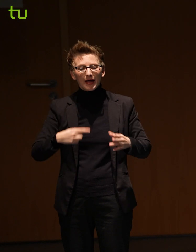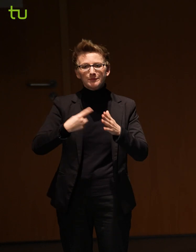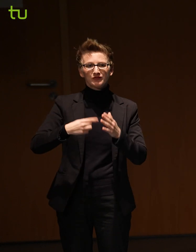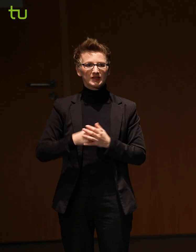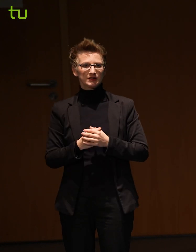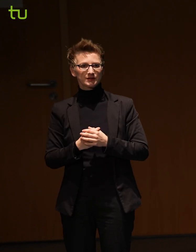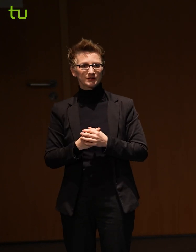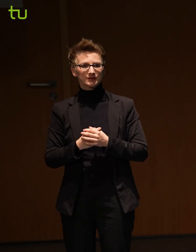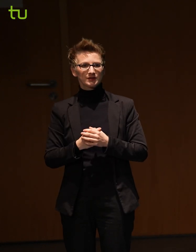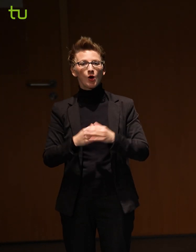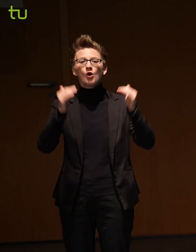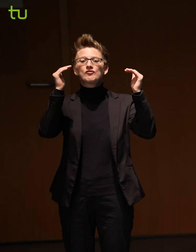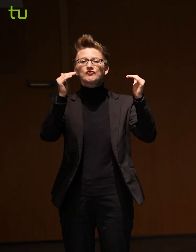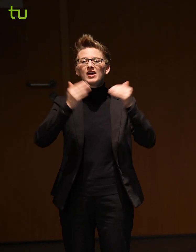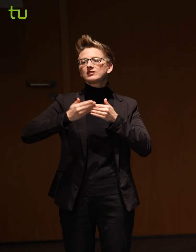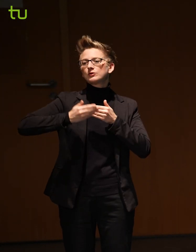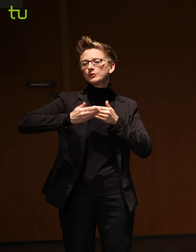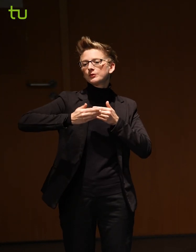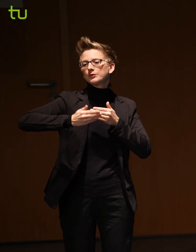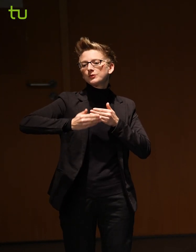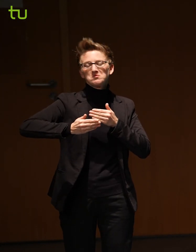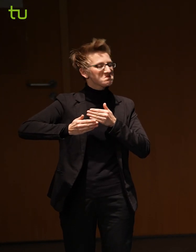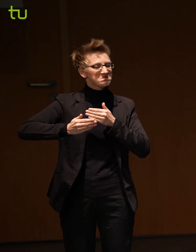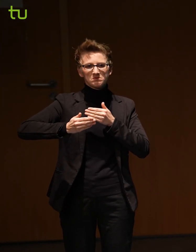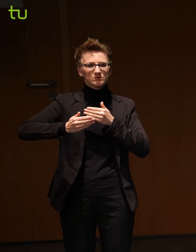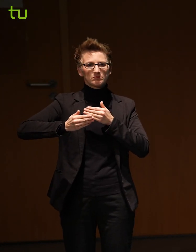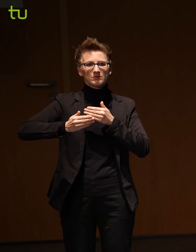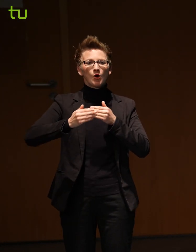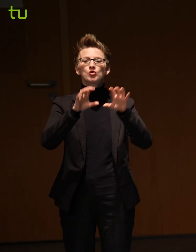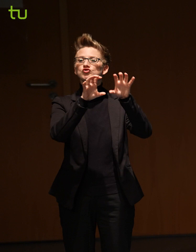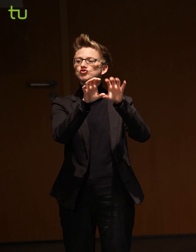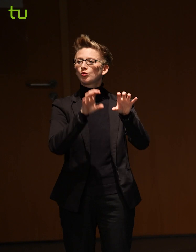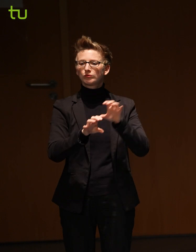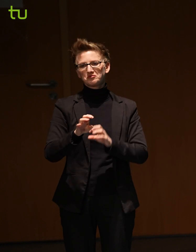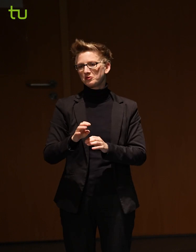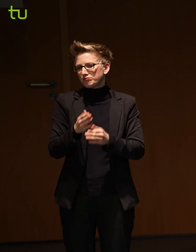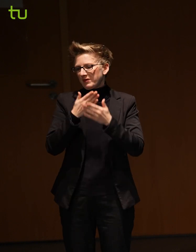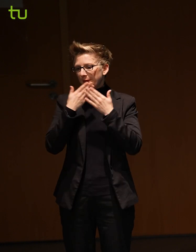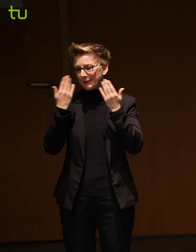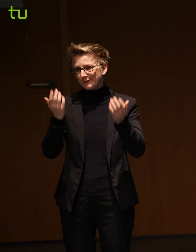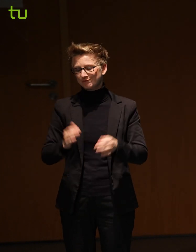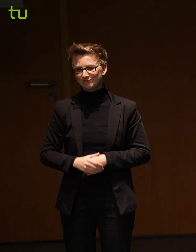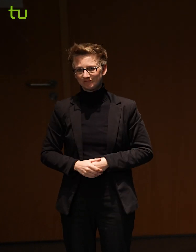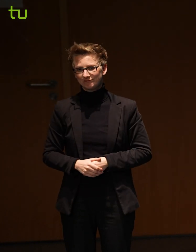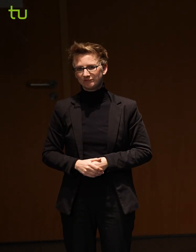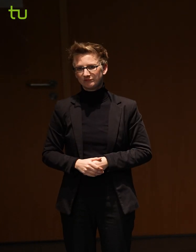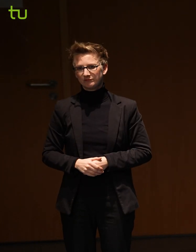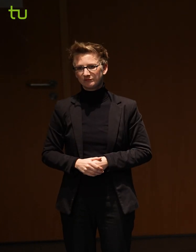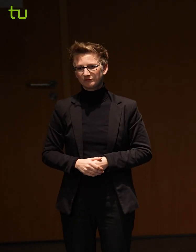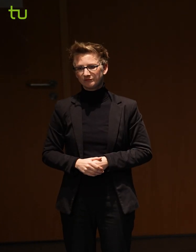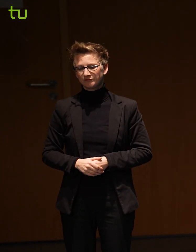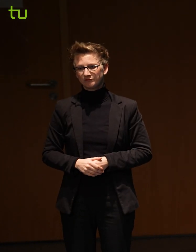regelmäßigen Versrhythmus und auch eine Strophenstruktur ist kaum zu erkennen. Für Whitman war dies